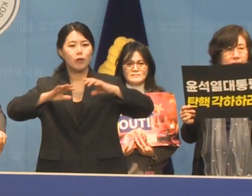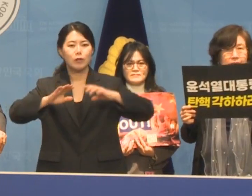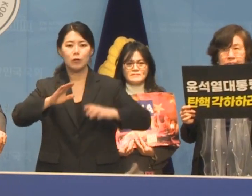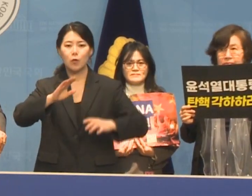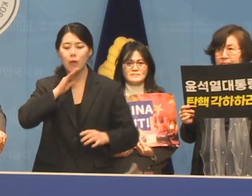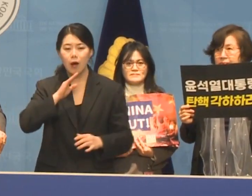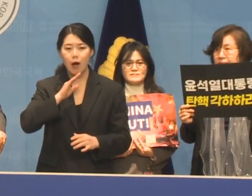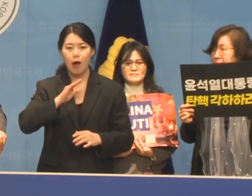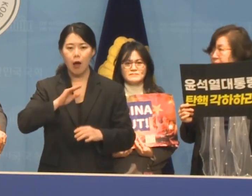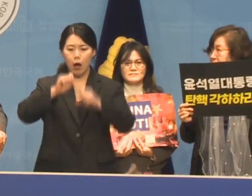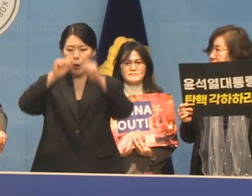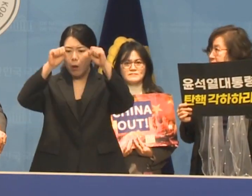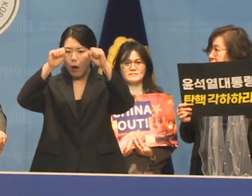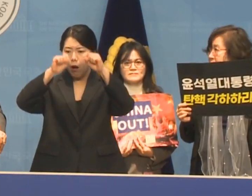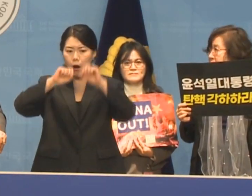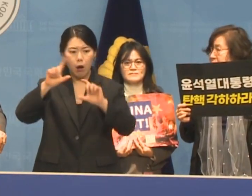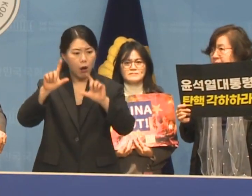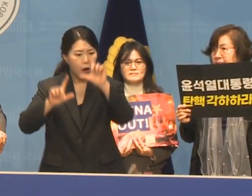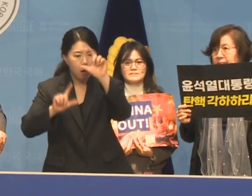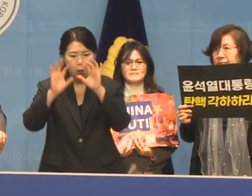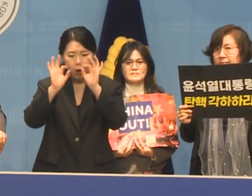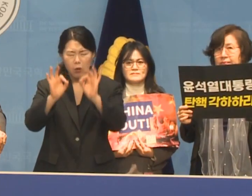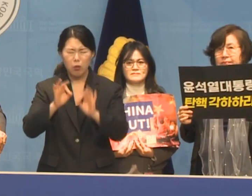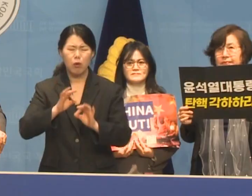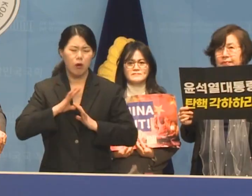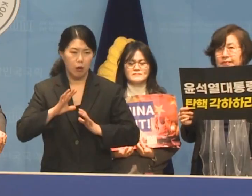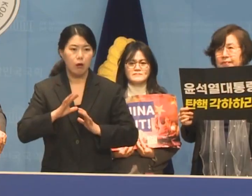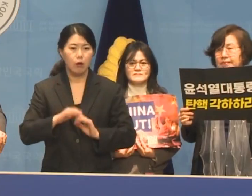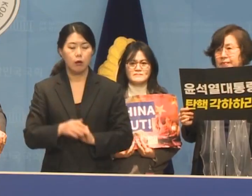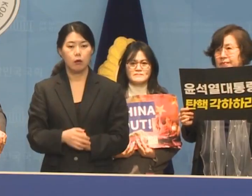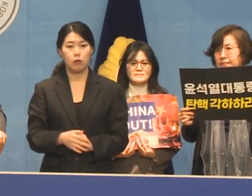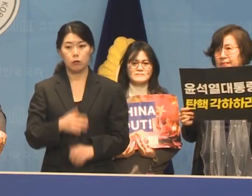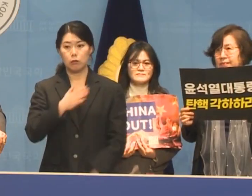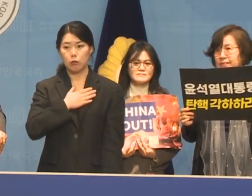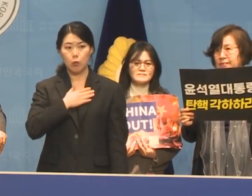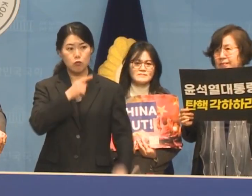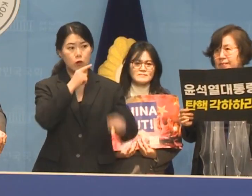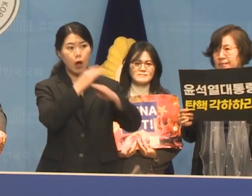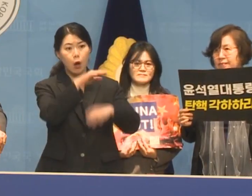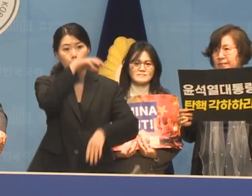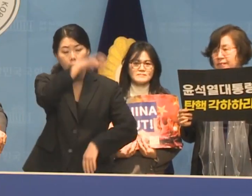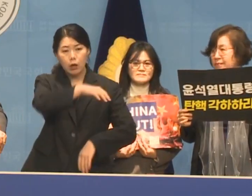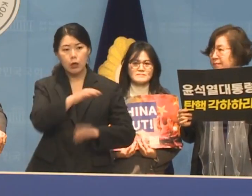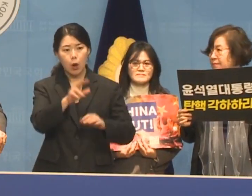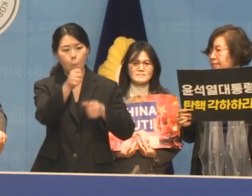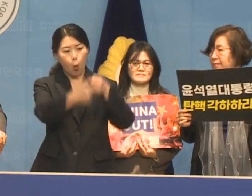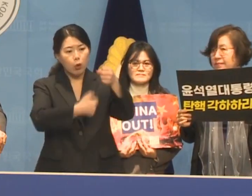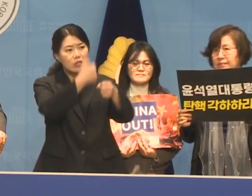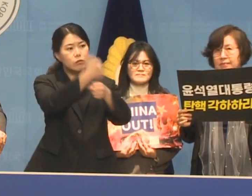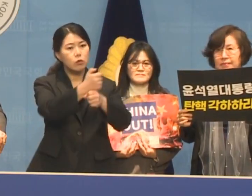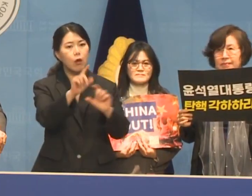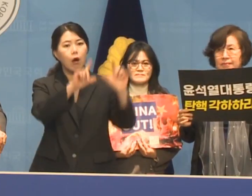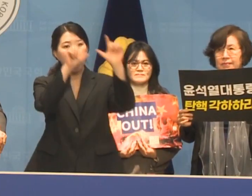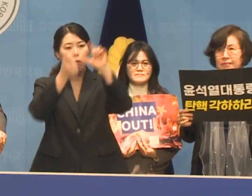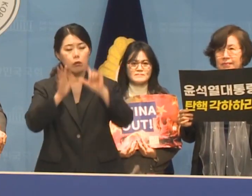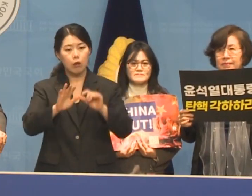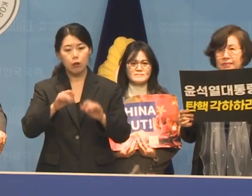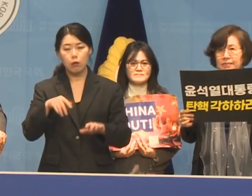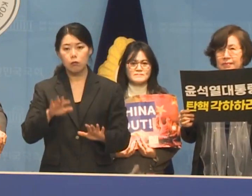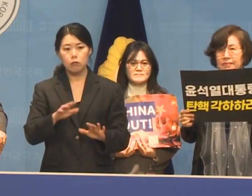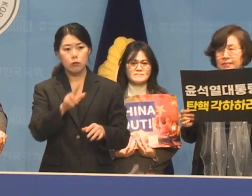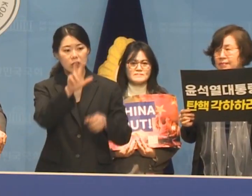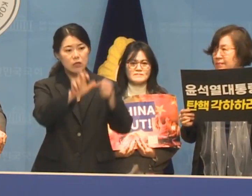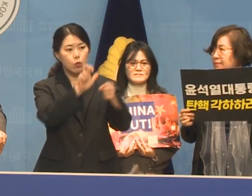북한처럼 망해가는데 참으로 놀랐습니다. 저는 북한에서 50년을 살면서 그중